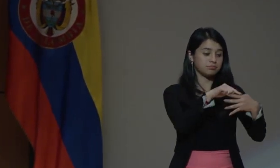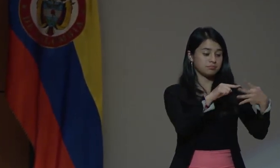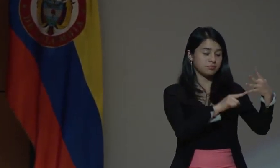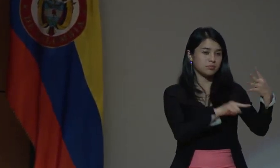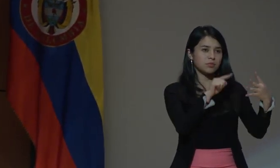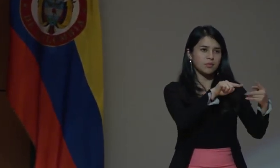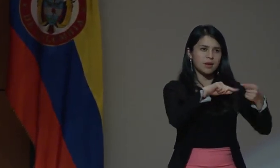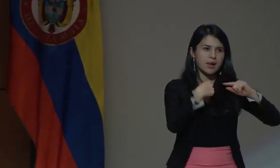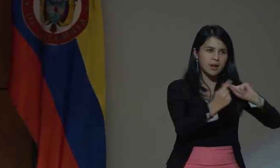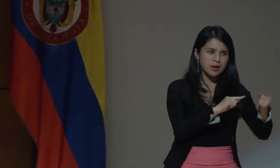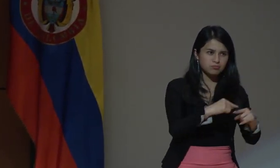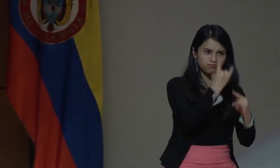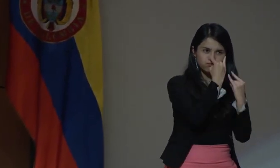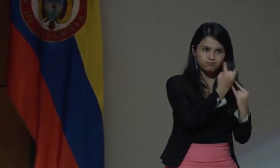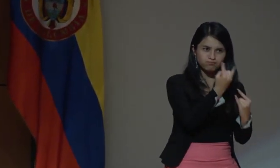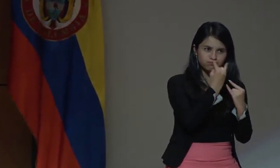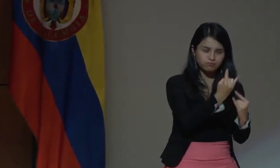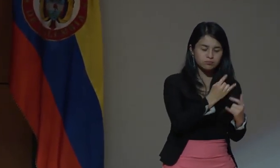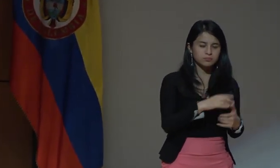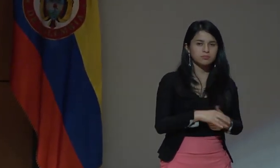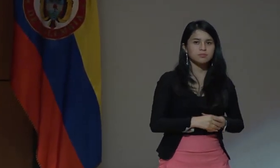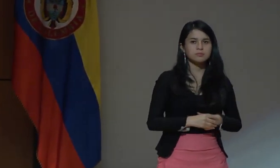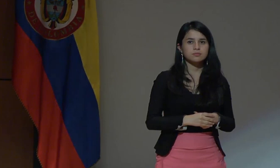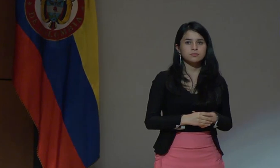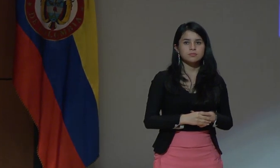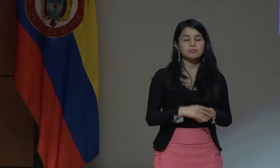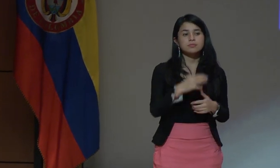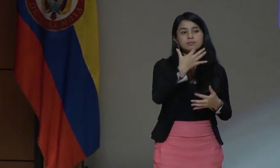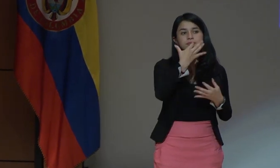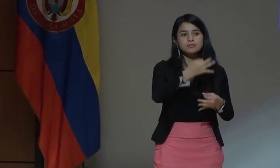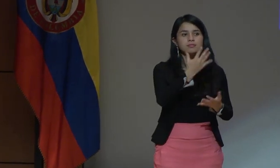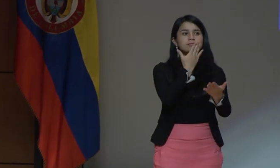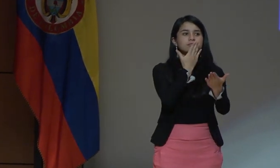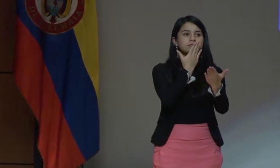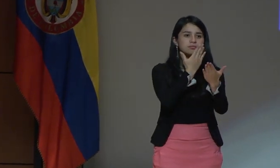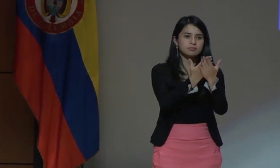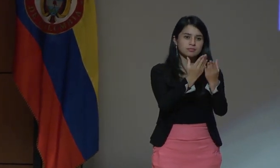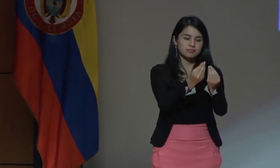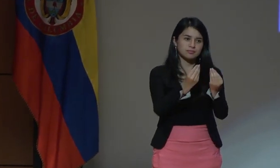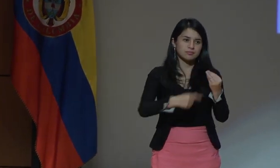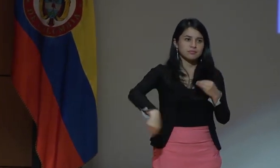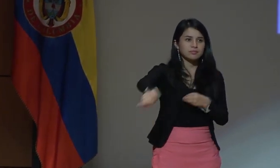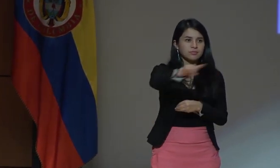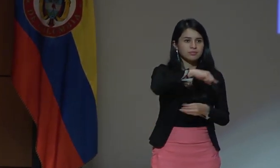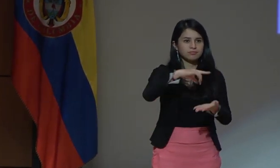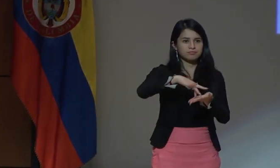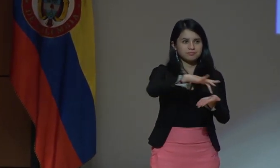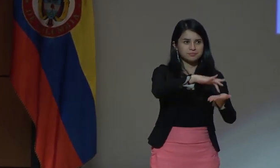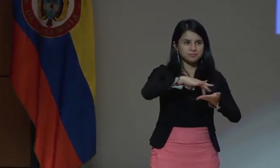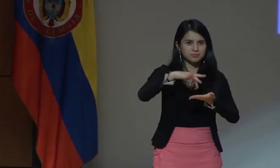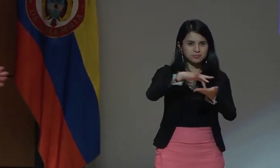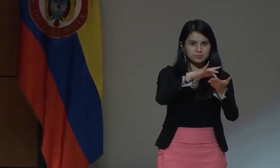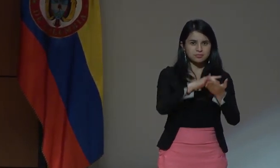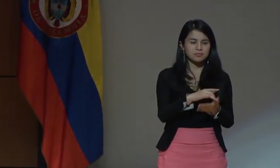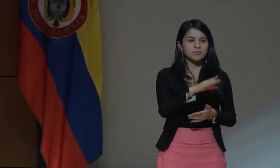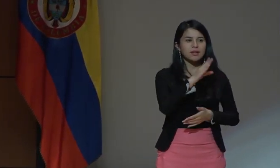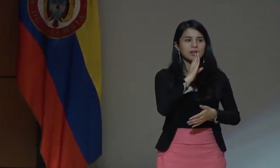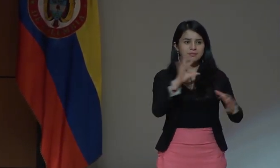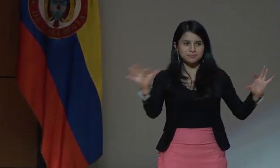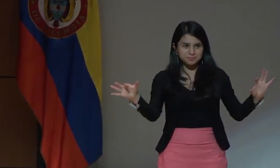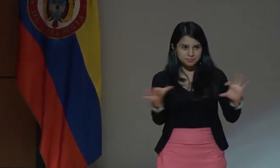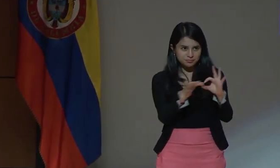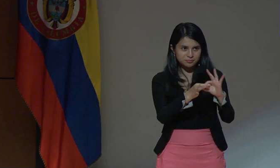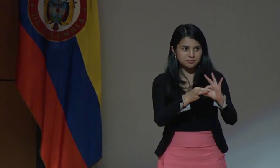interesantísimos conversatorios. Quiero agradecerles a todos su asistencia, a nuestros